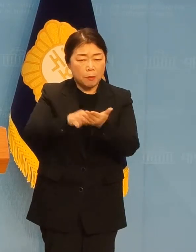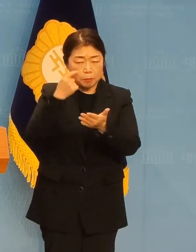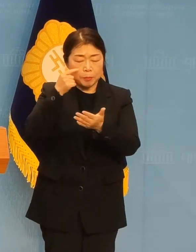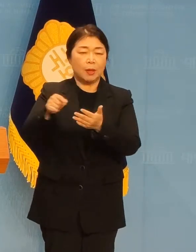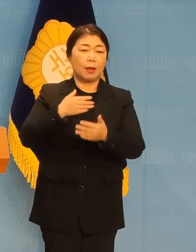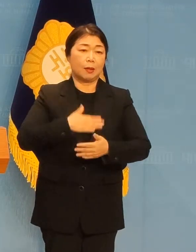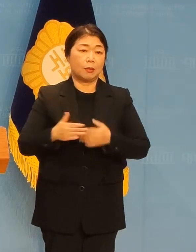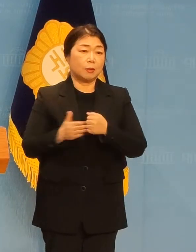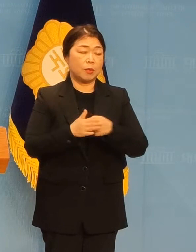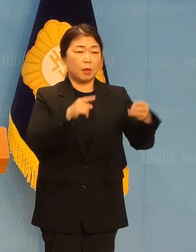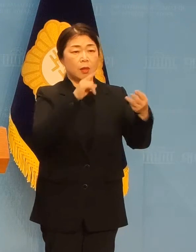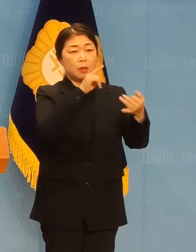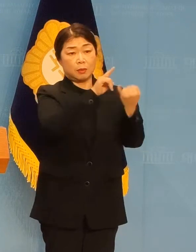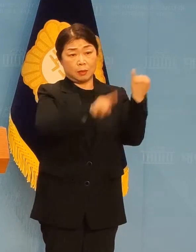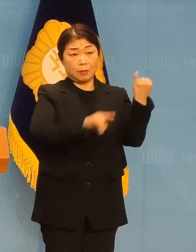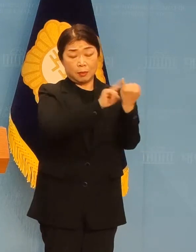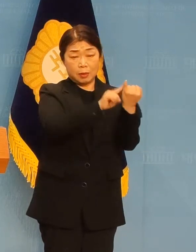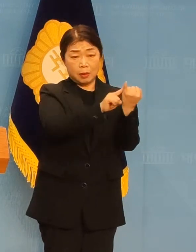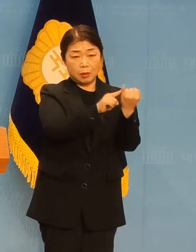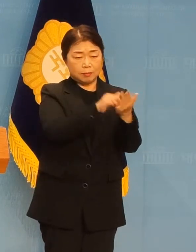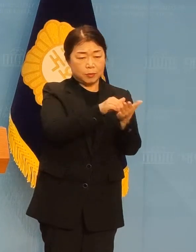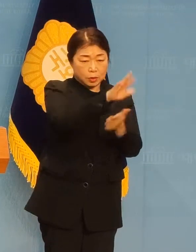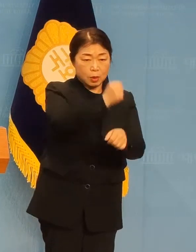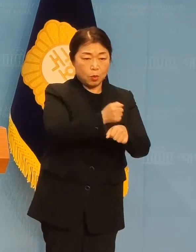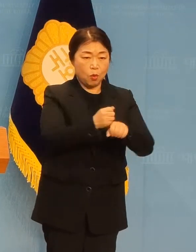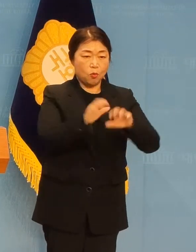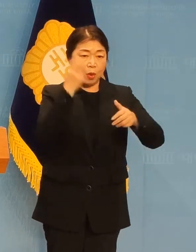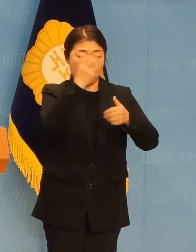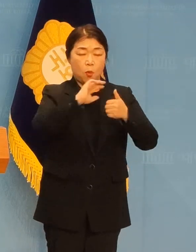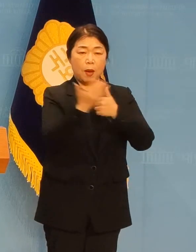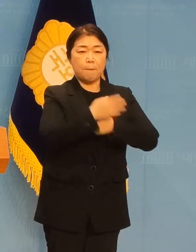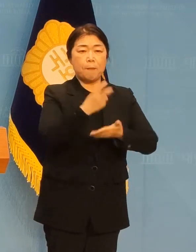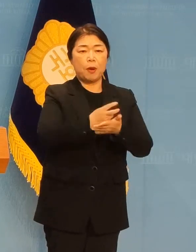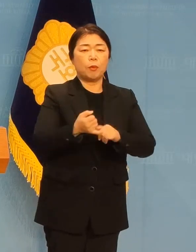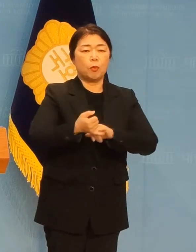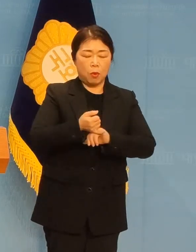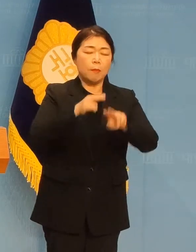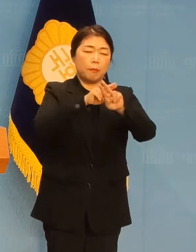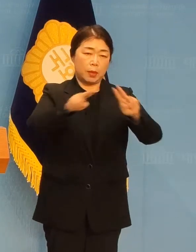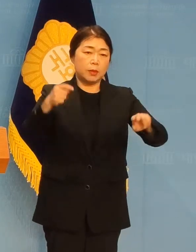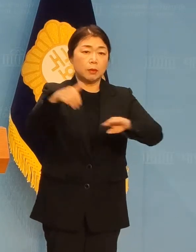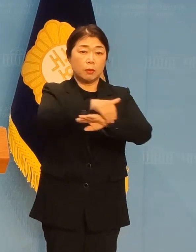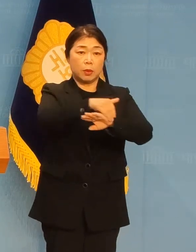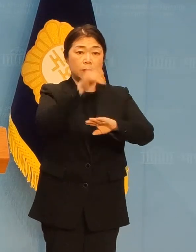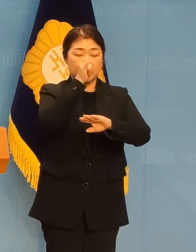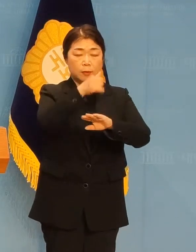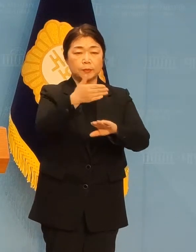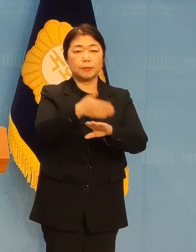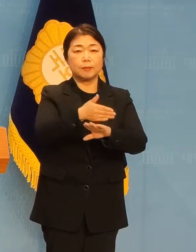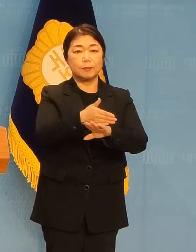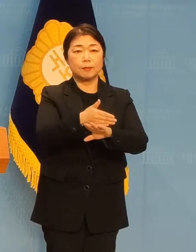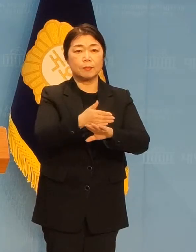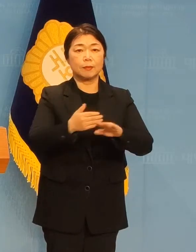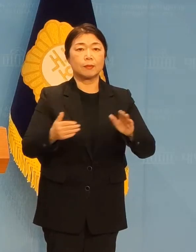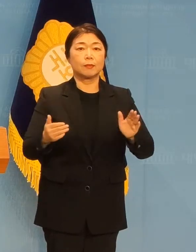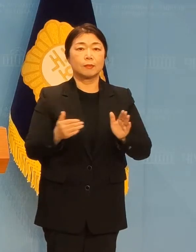극우 정치인 퇴출과 국가보안법을 반드시 폐지하겠습니다. 감사합니다.